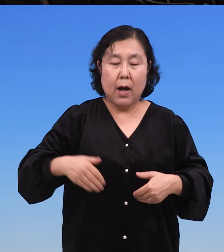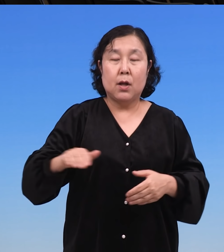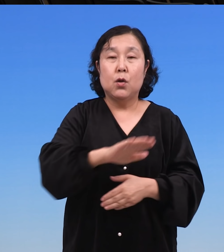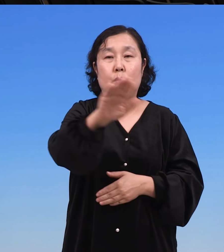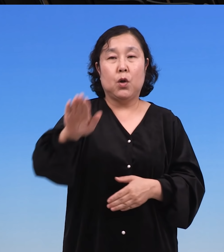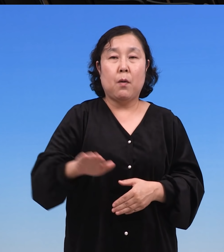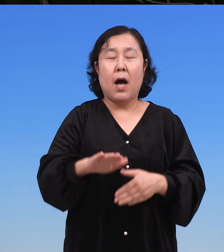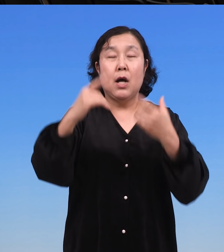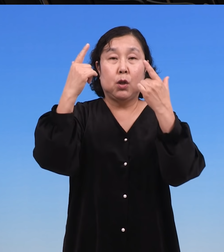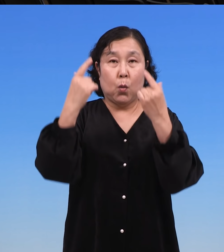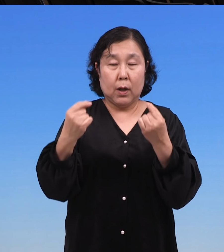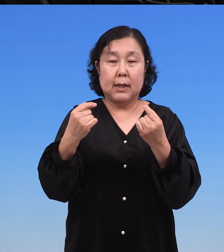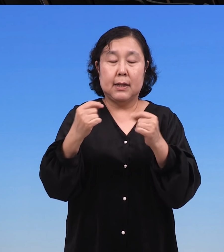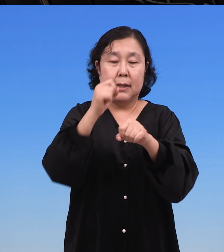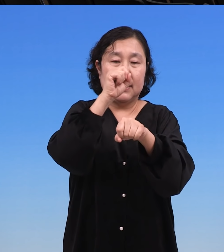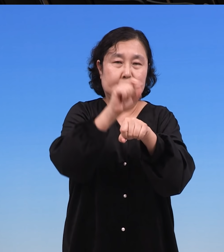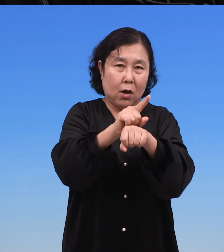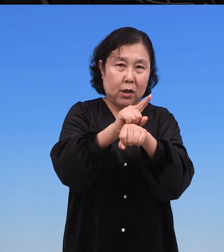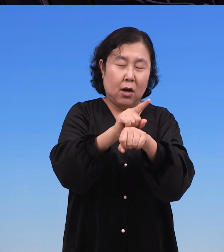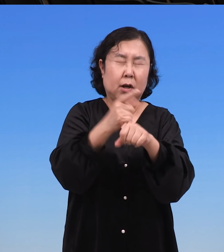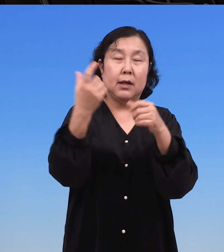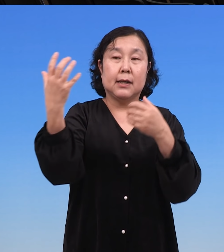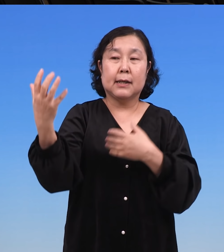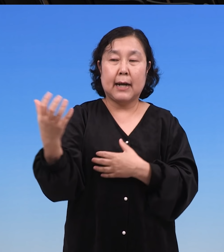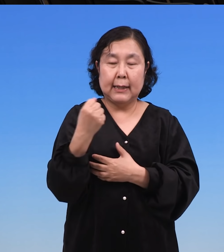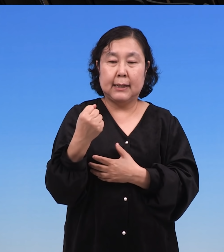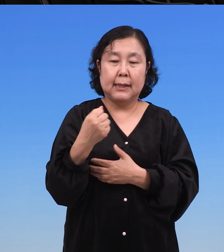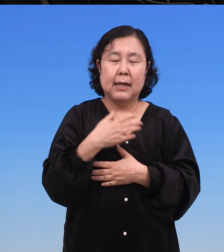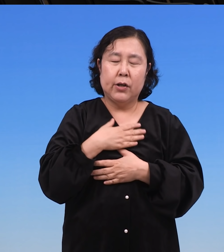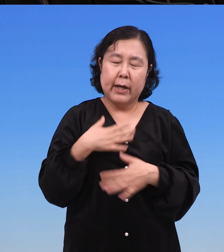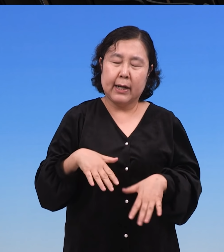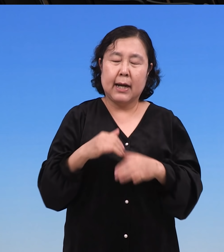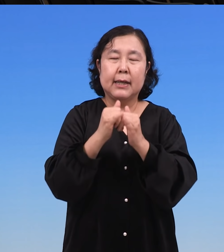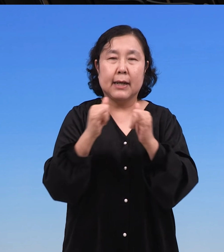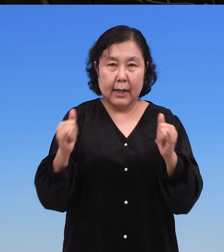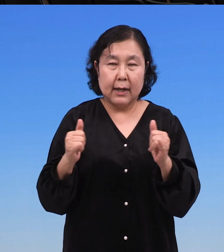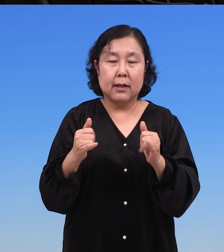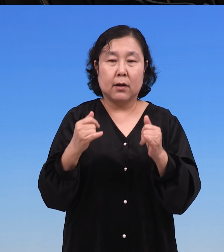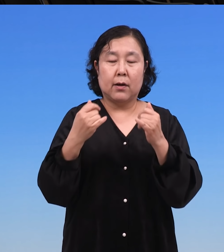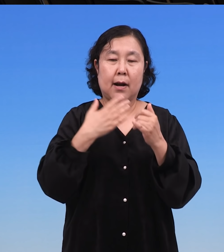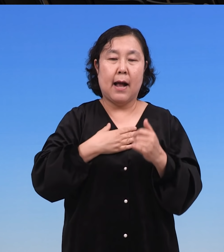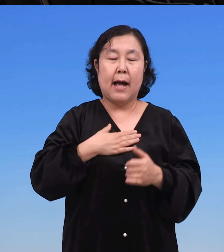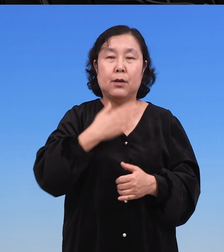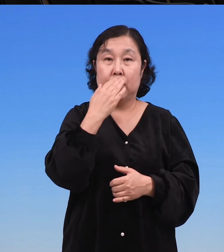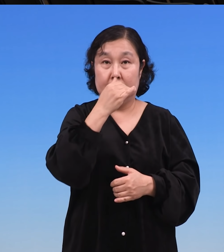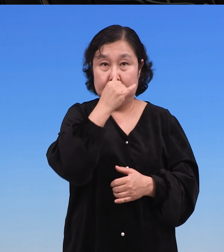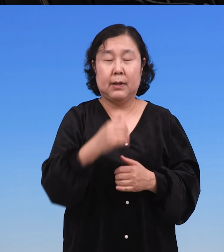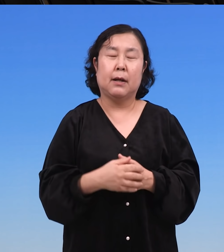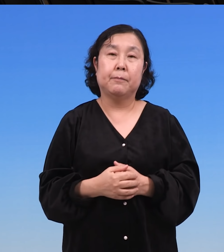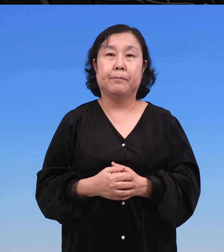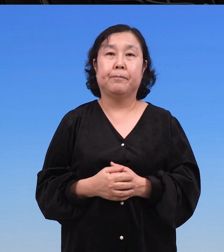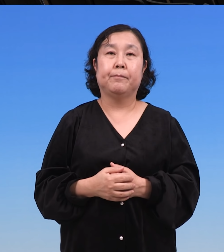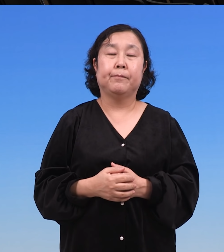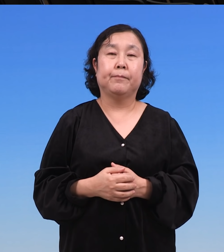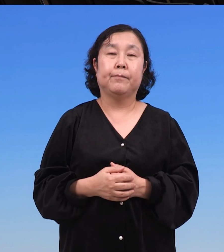우리와 똑같은 성정을 가진 나약한 한 인간에 불과하다는 걸 확인할 수 있는 거 아닙니까?